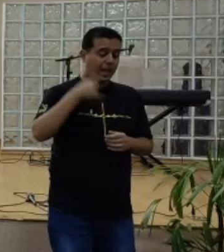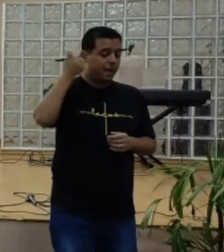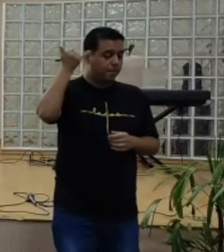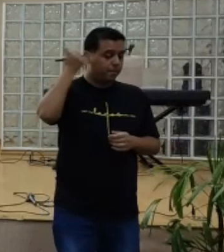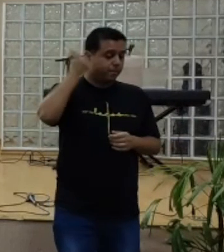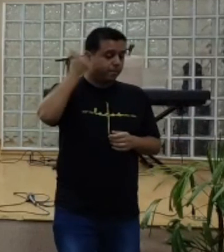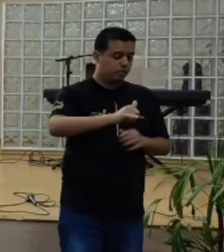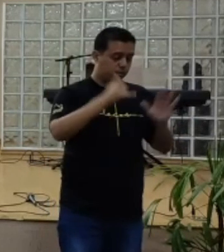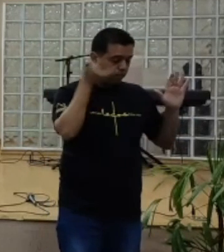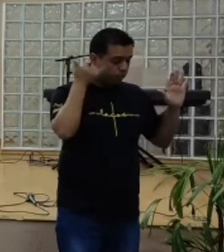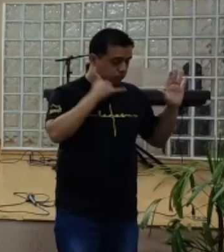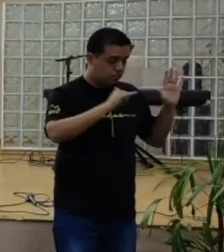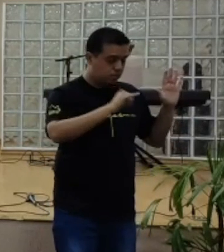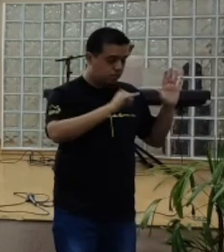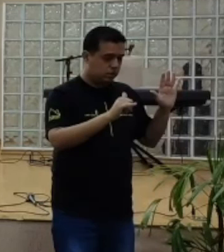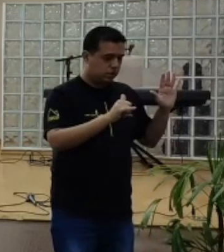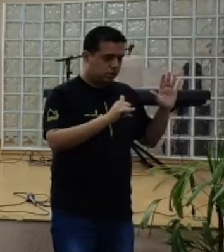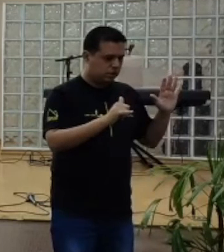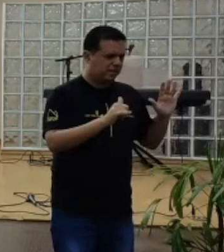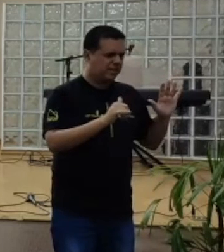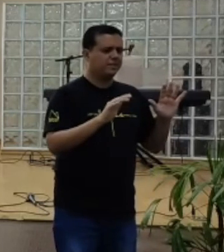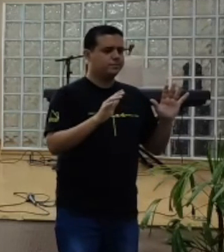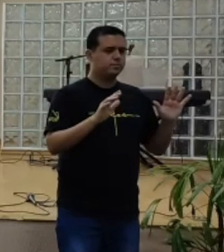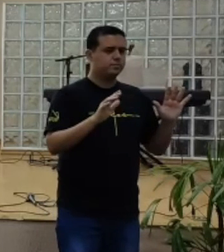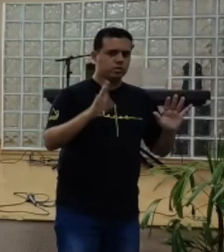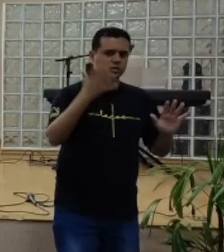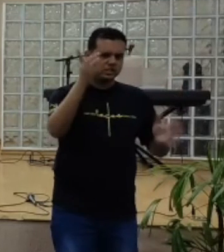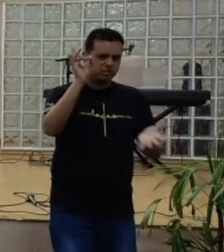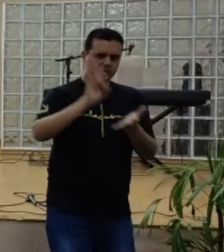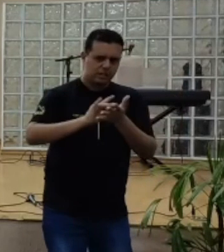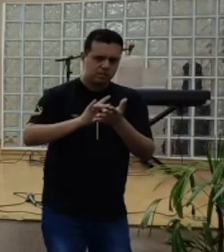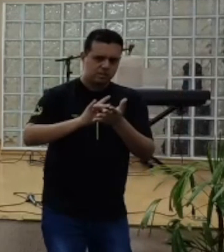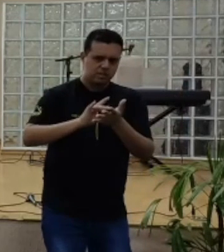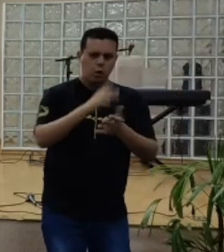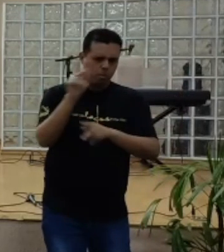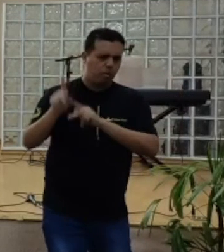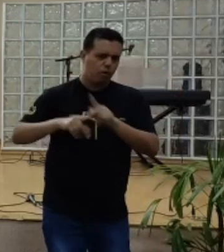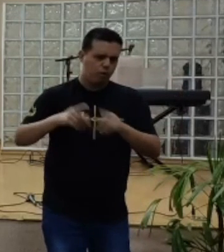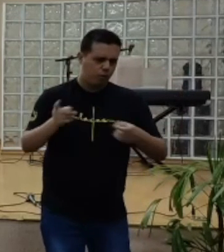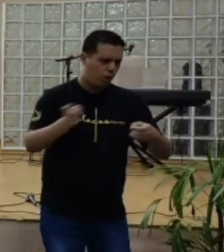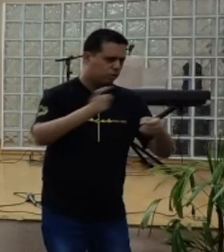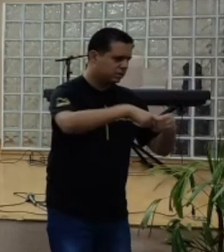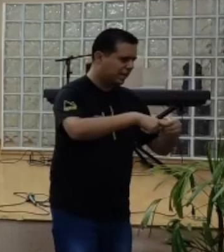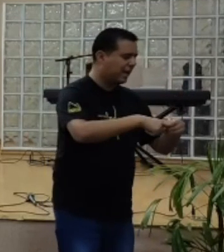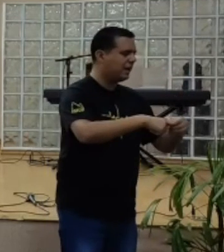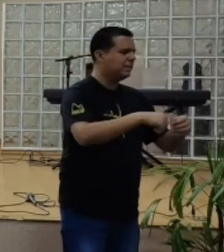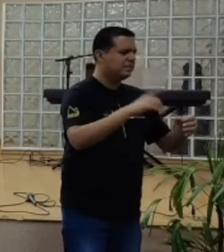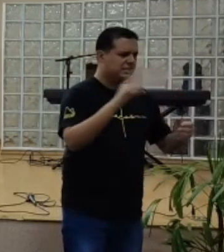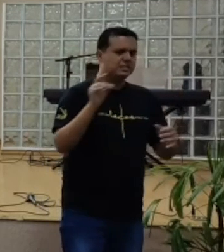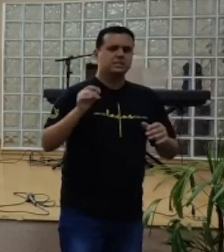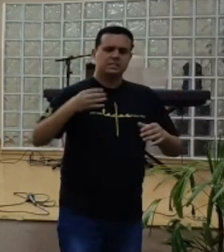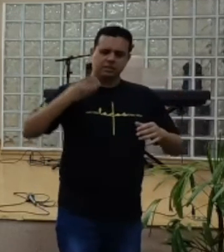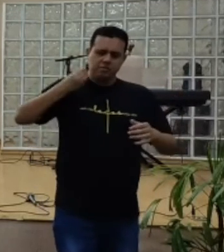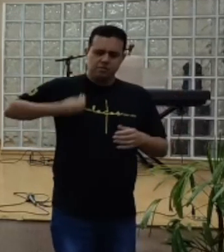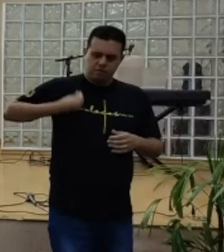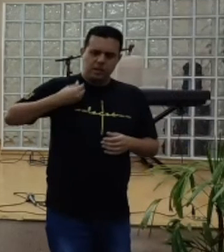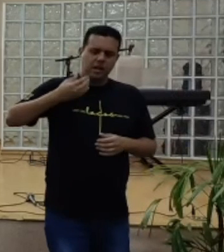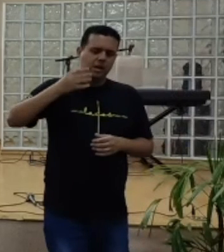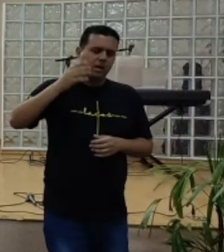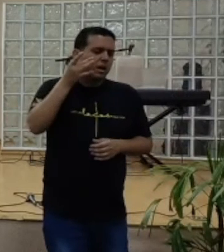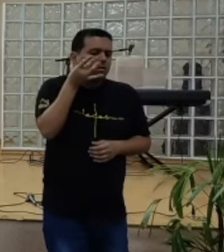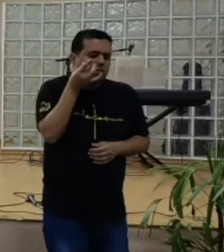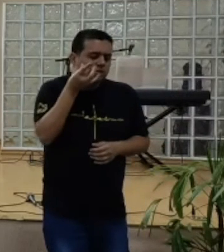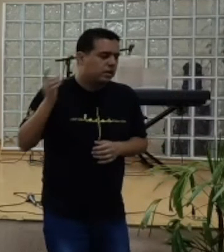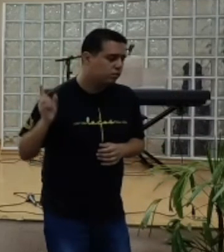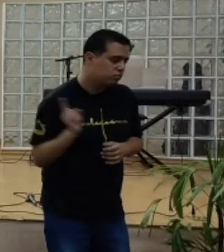povo voltará e terá vida novamente em Jerusalém, mas também Isaías apontava para a vinda do Messias,